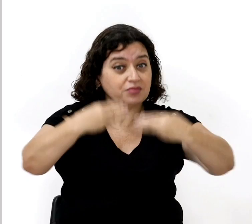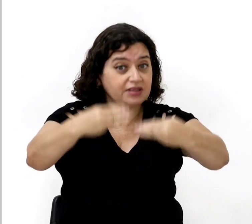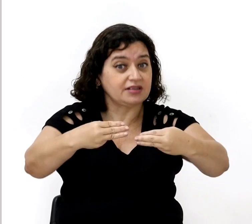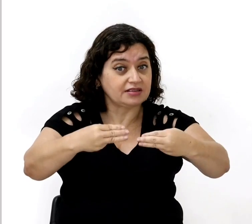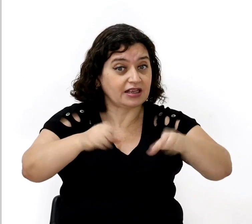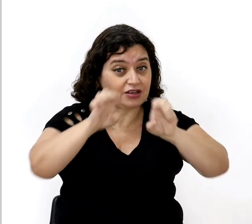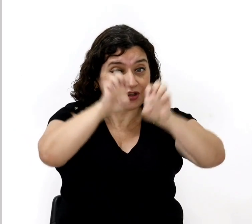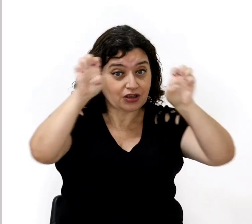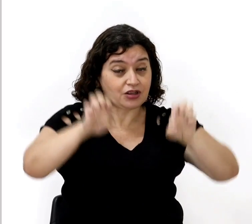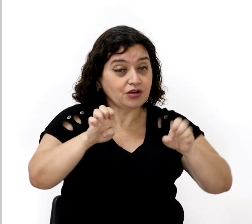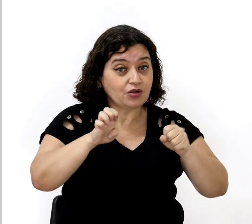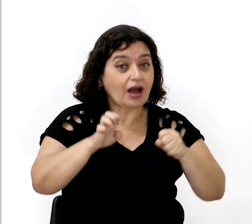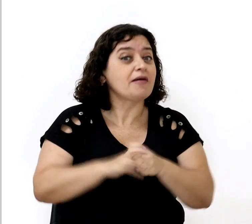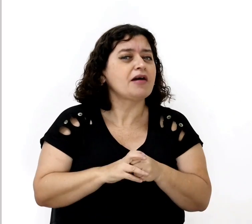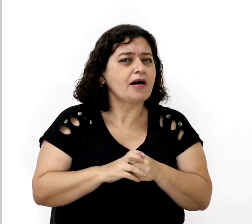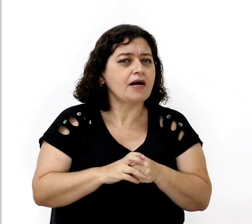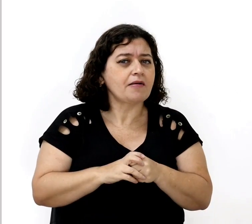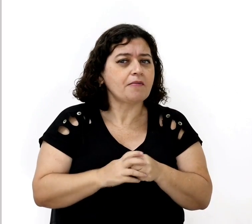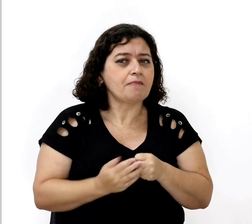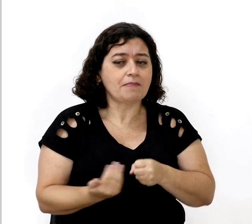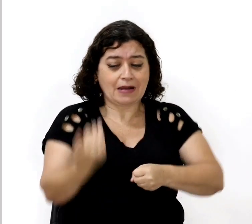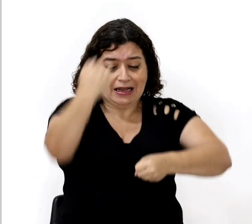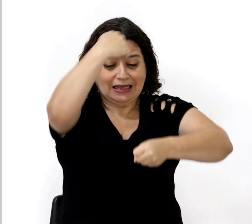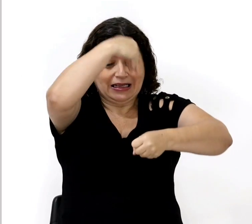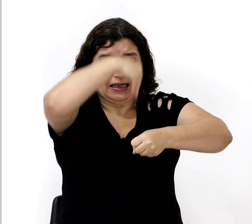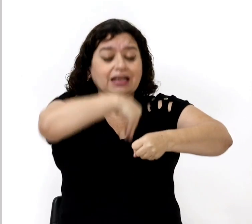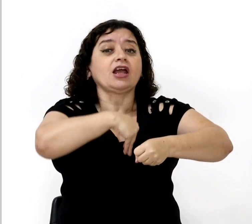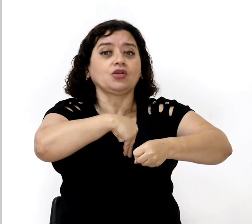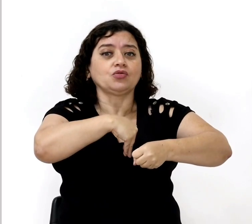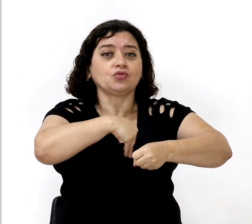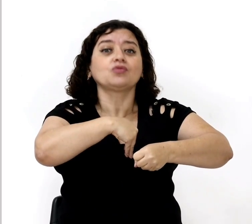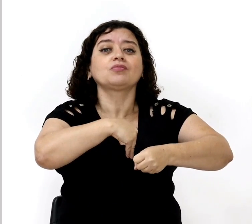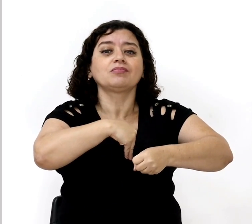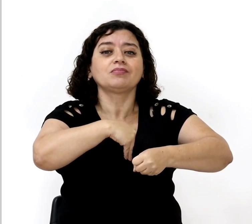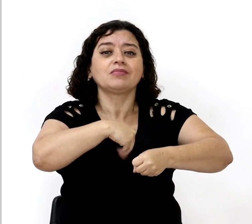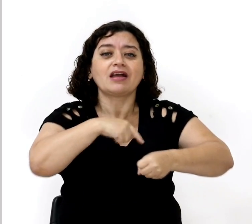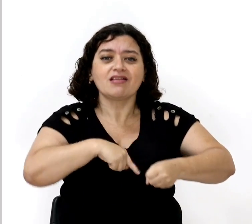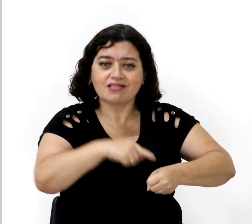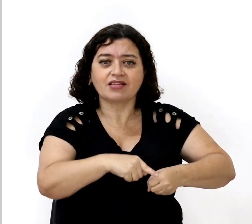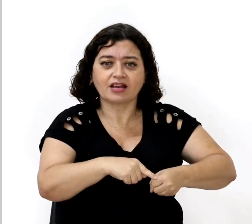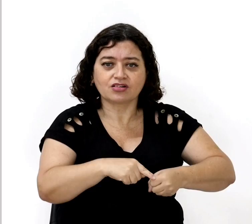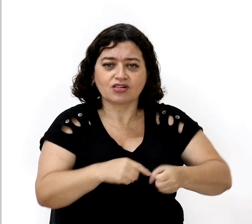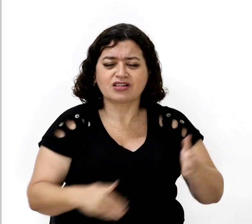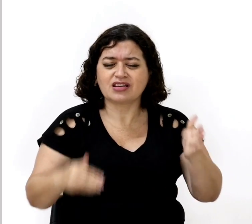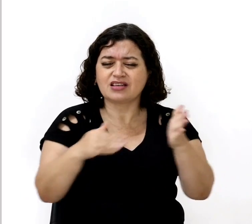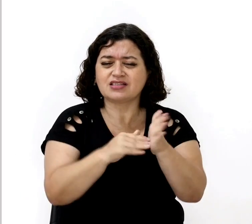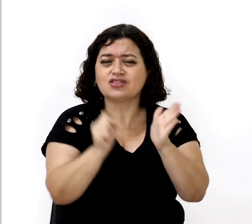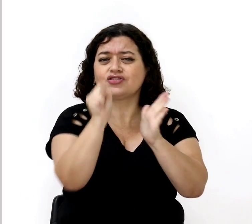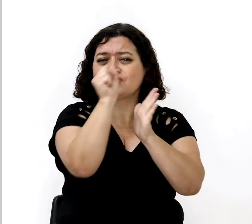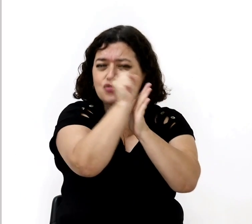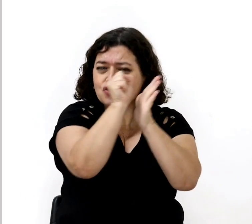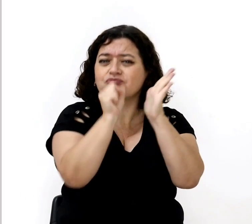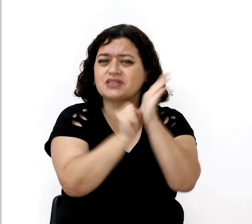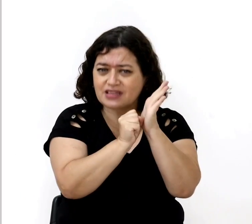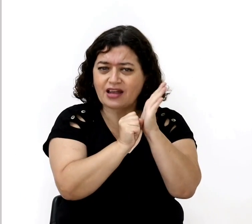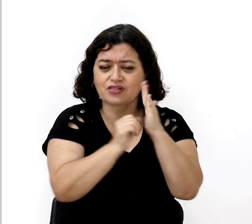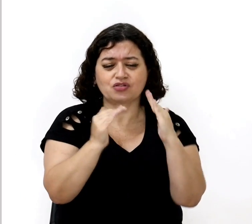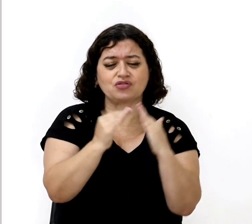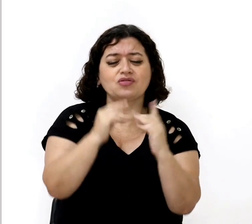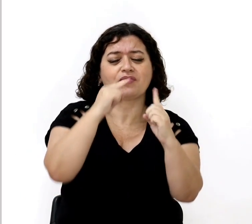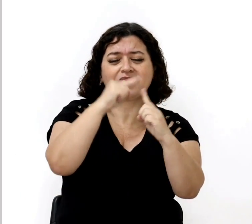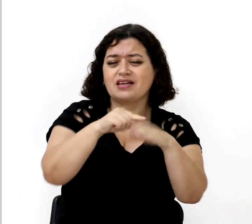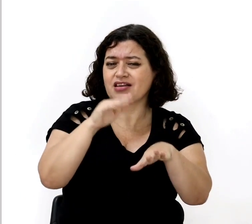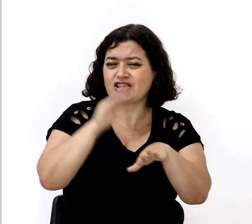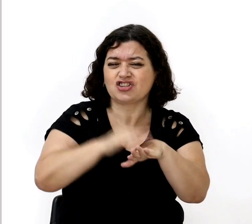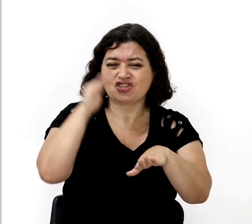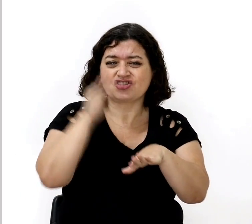suas estratégias para dentro dela mesma. Ao longo desses últimos séculos, nós temos visto uma